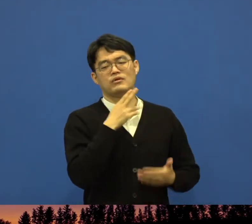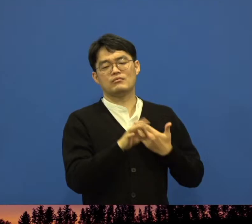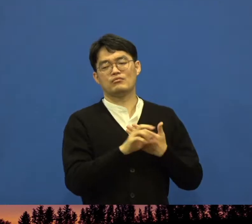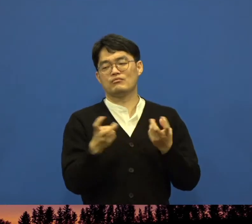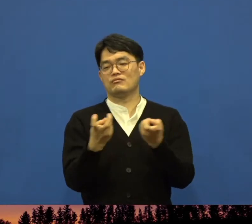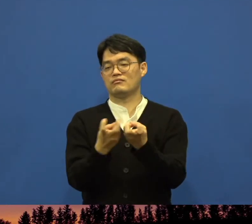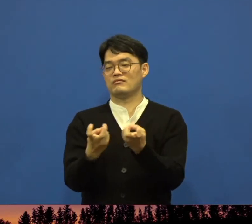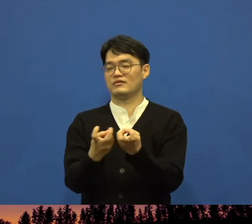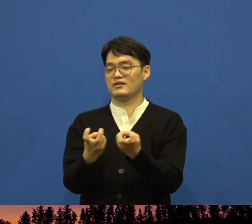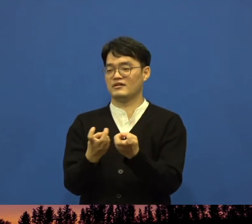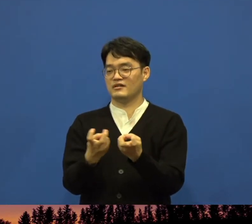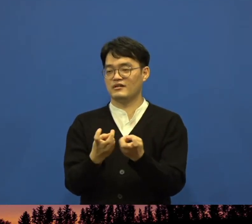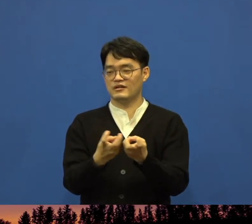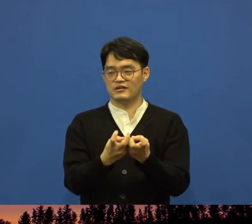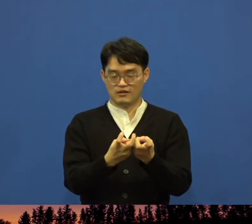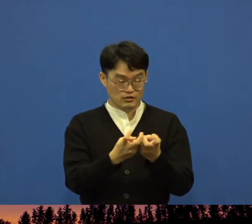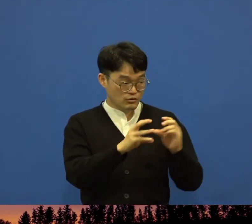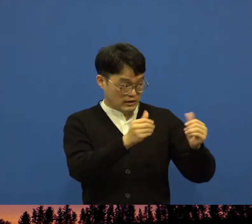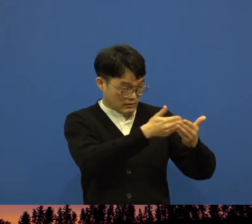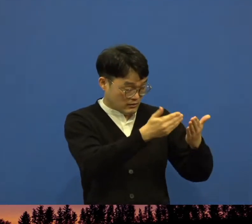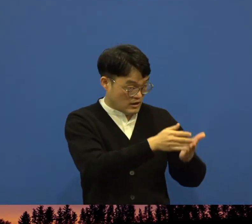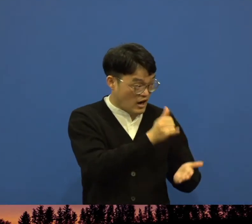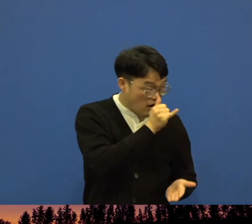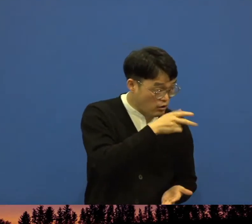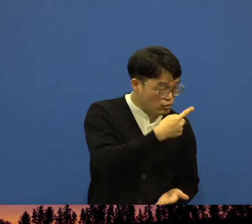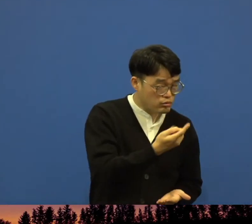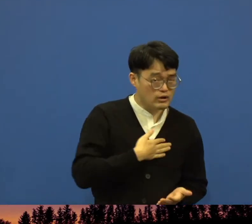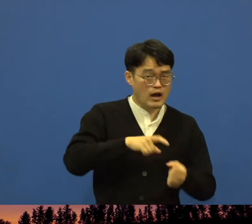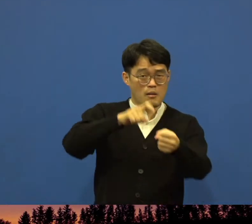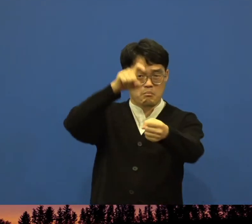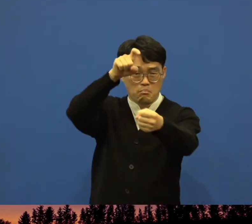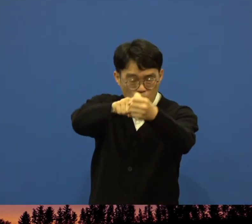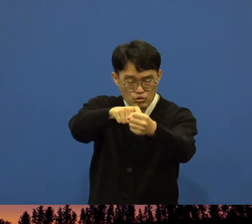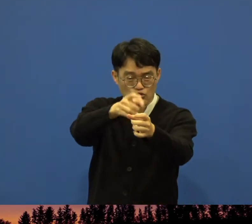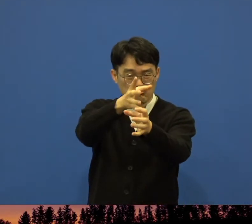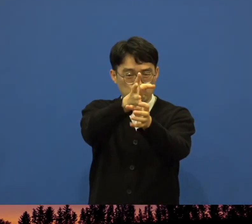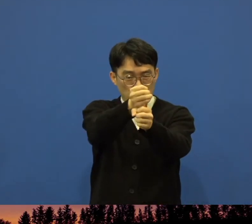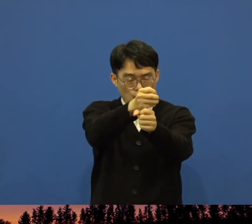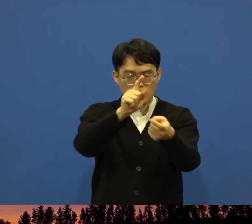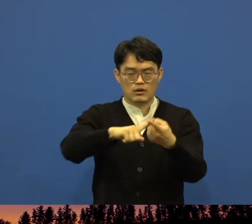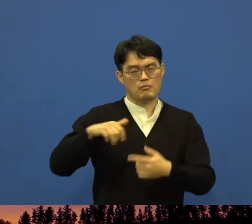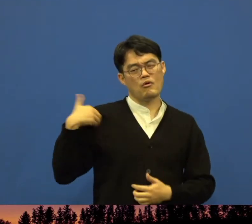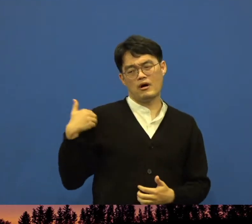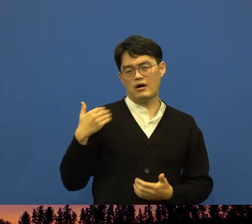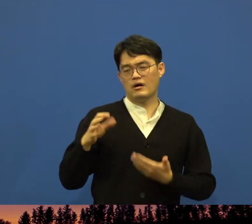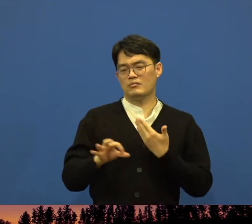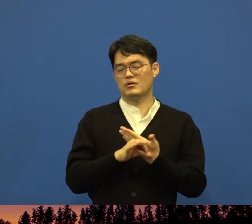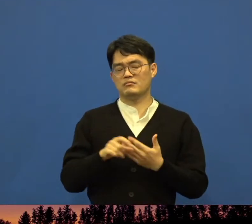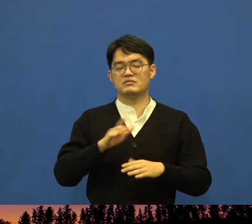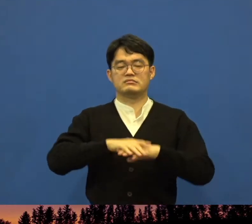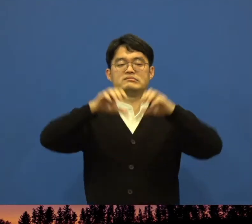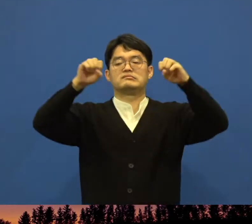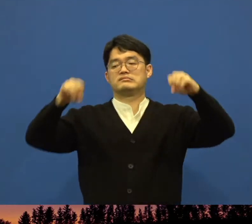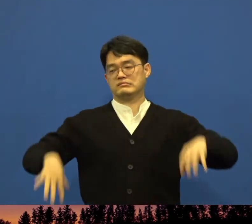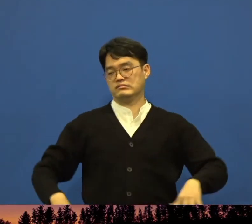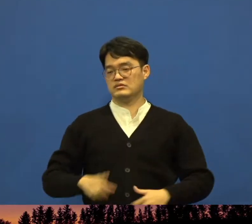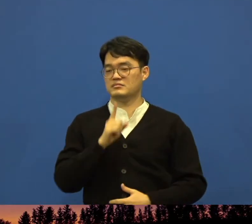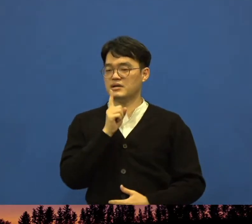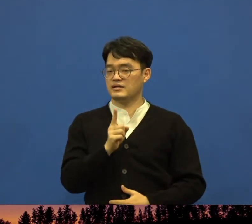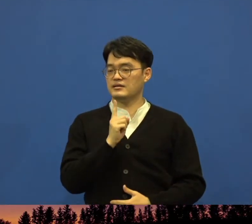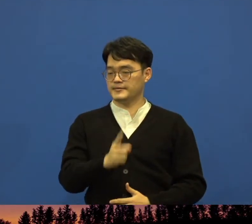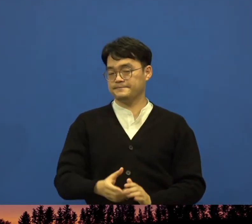있다 할지라도 우리로 가야 되는 목표 지점이 뭘 모른다면 갈 수가